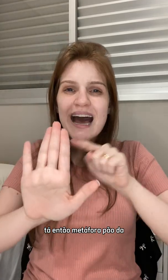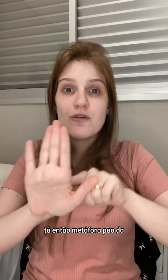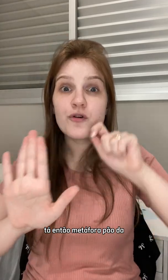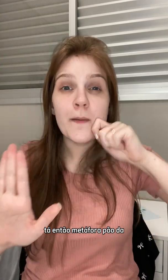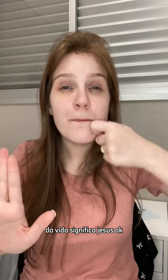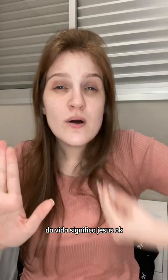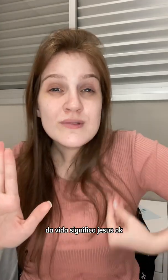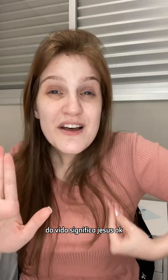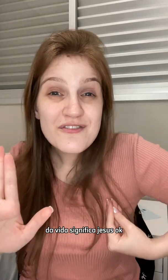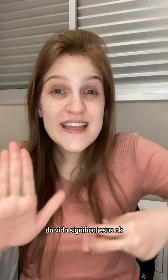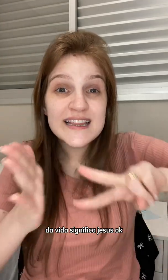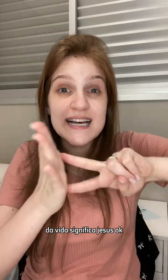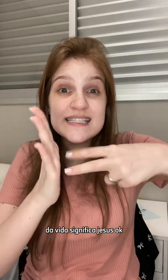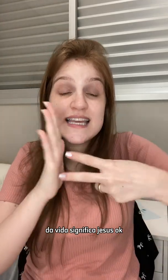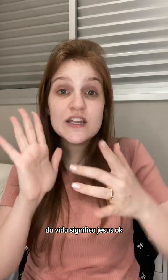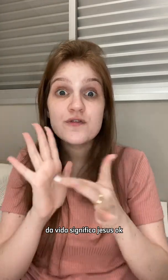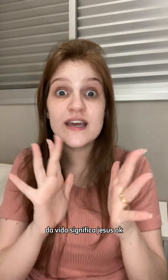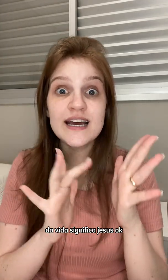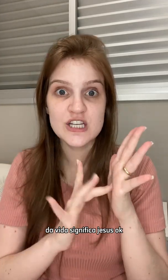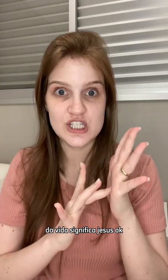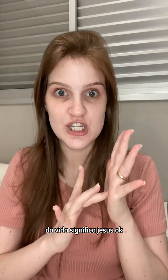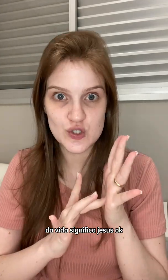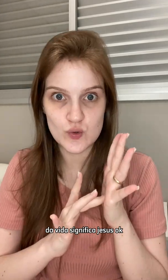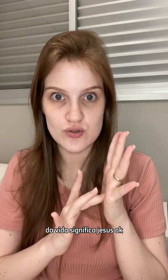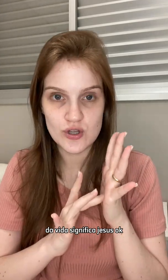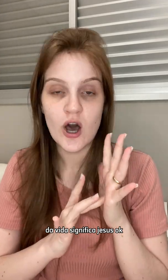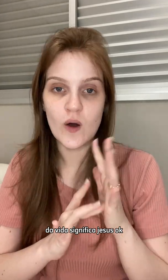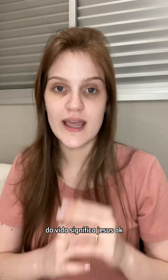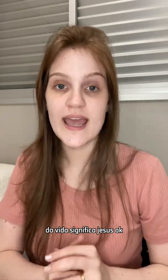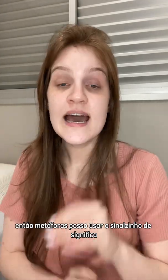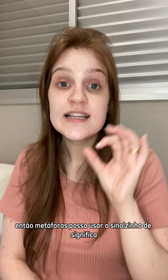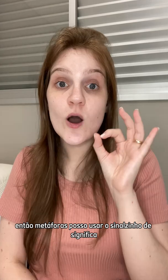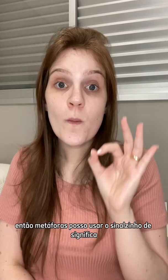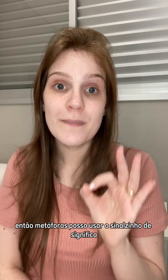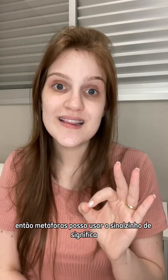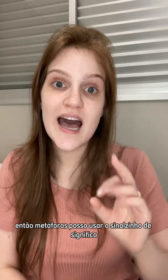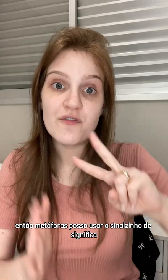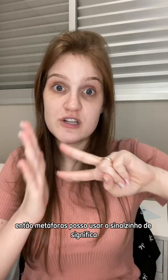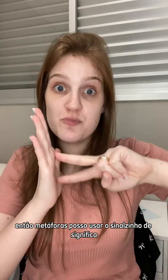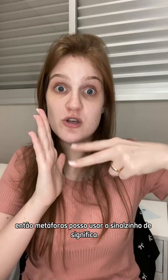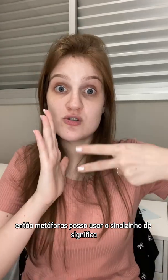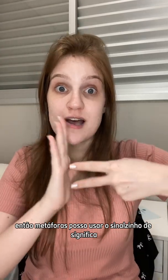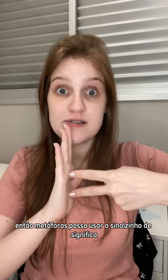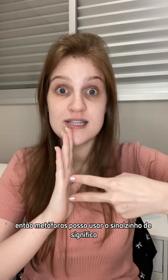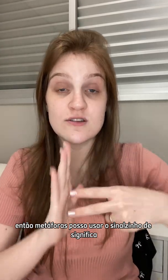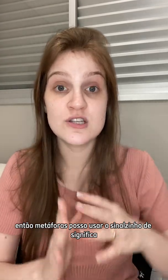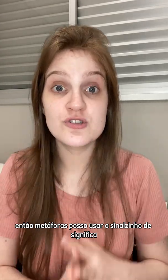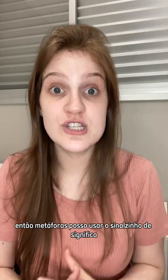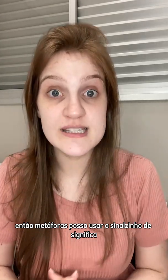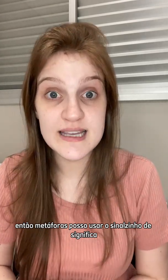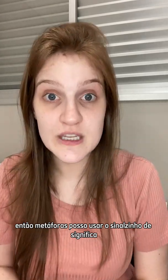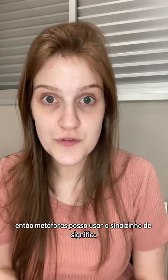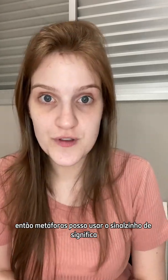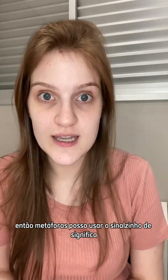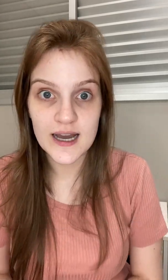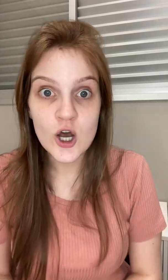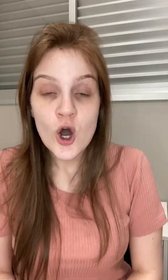metáfora, pão da vida, significa Jesus, ok? Então, metáforas, posso usar o sinalzinho de significa.